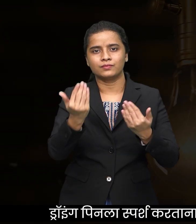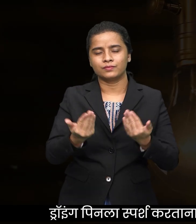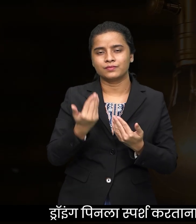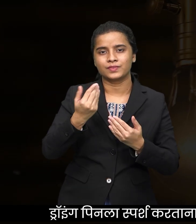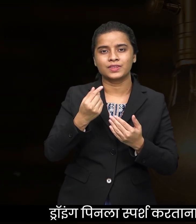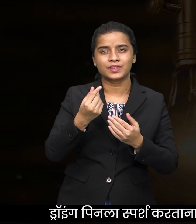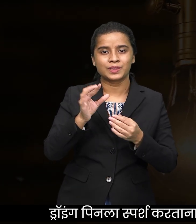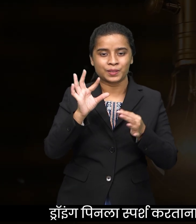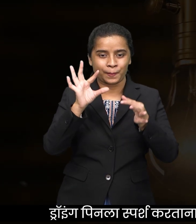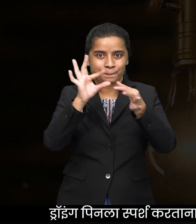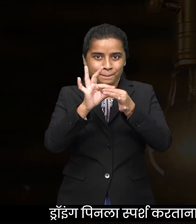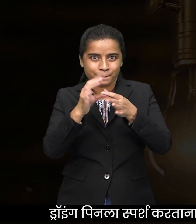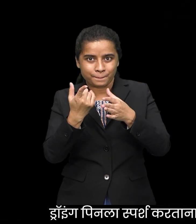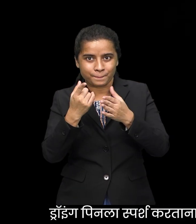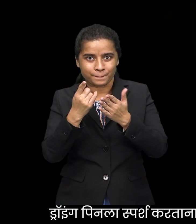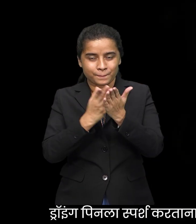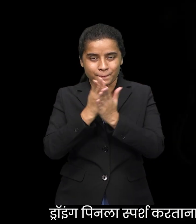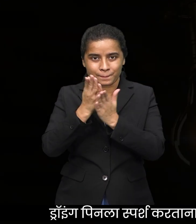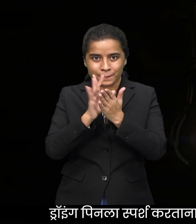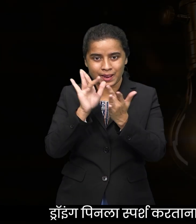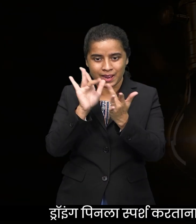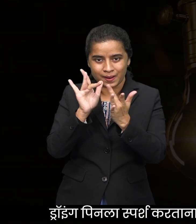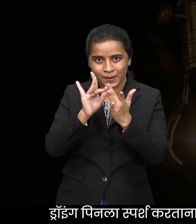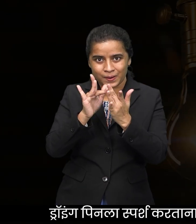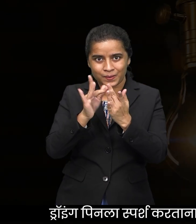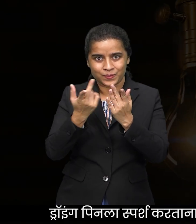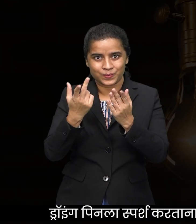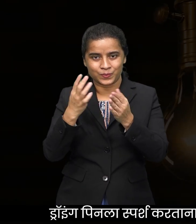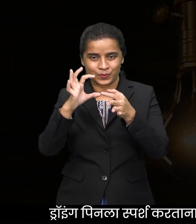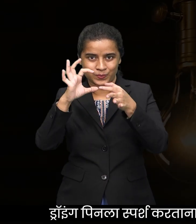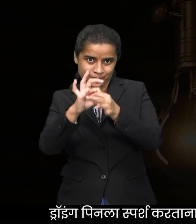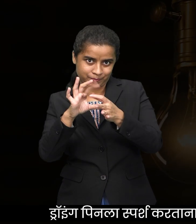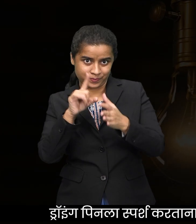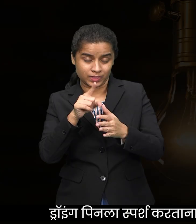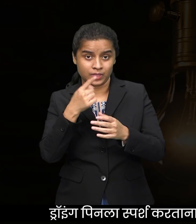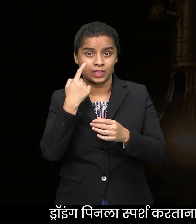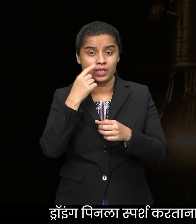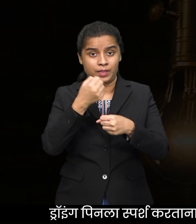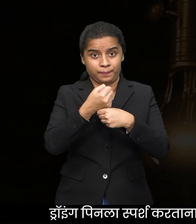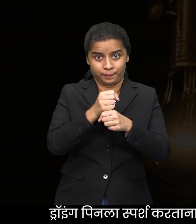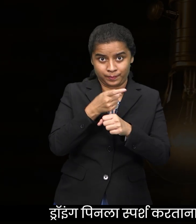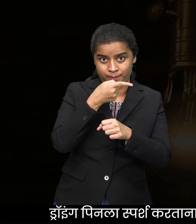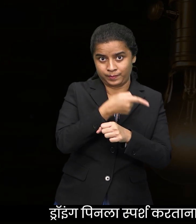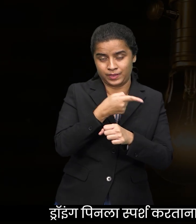पिनला स्पर्श करताना सेफ्टी पिनने त्यांच्यामधील अंतर झाकले